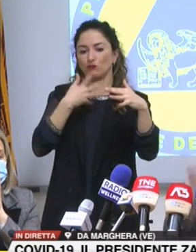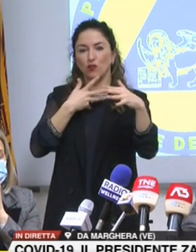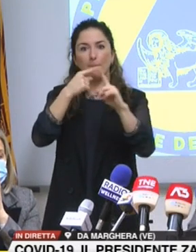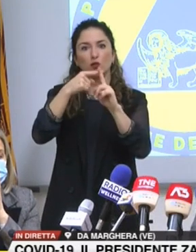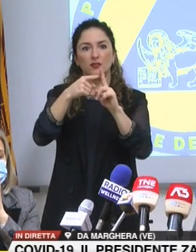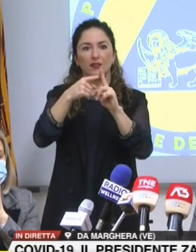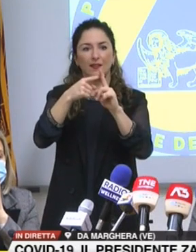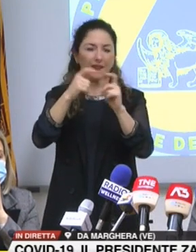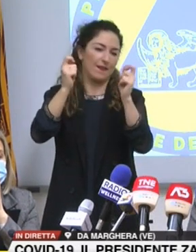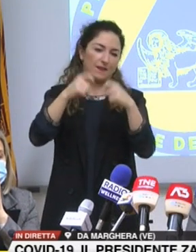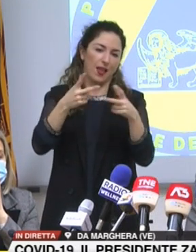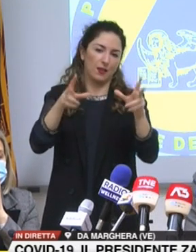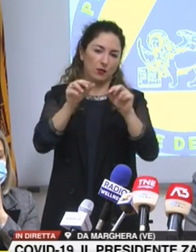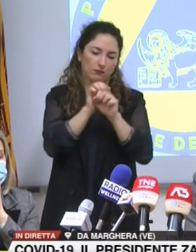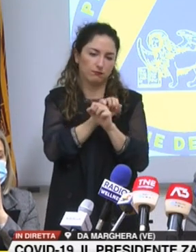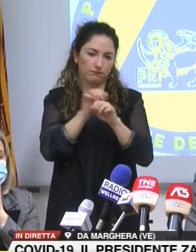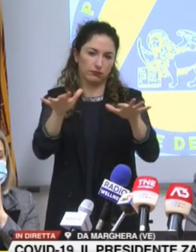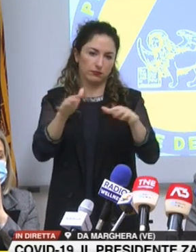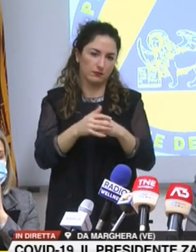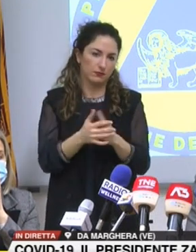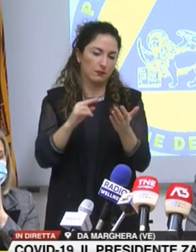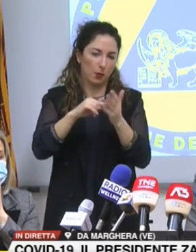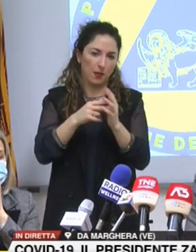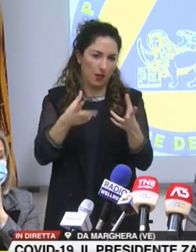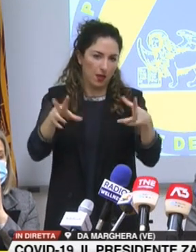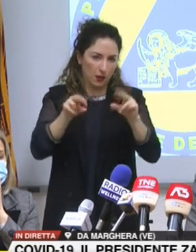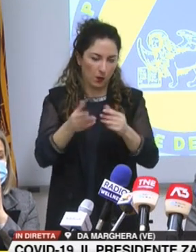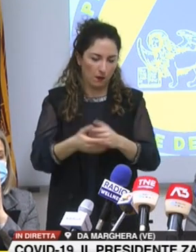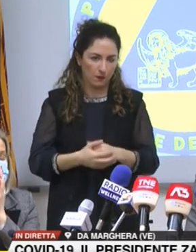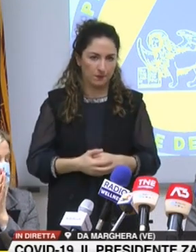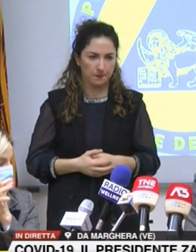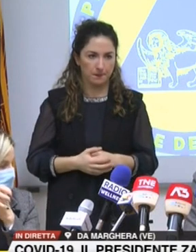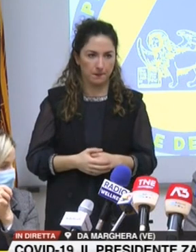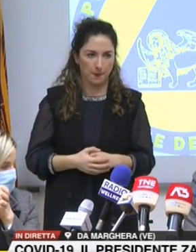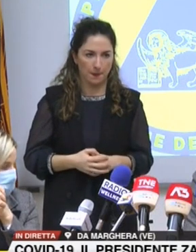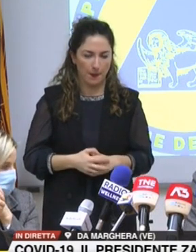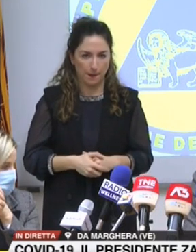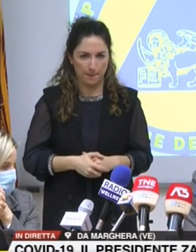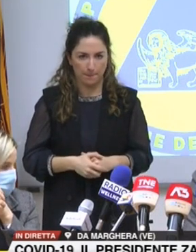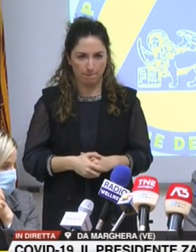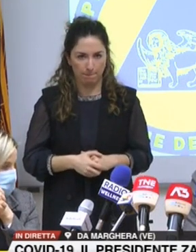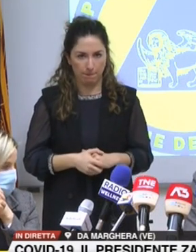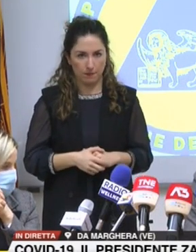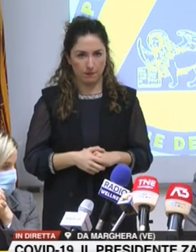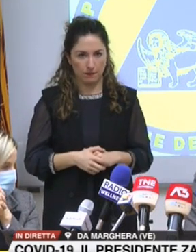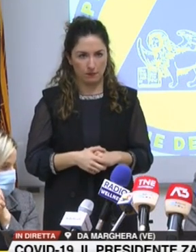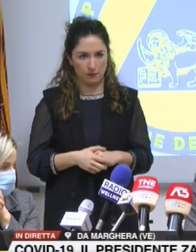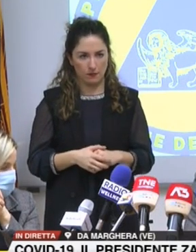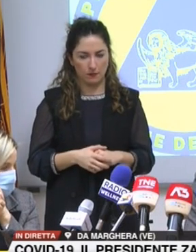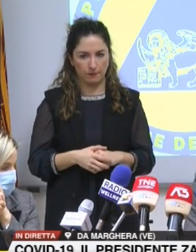faremo ripartire l'innesco e quindi il problema. Ve lo dico perché ricordo a me